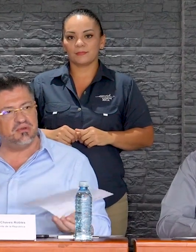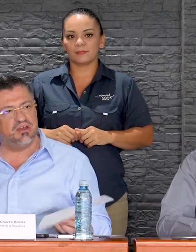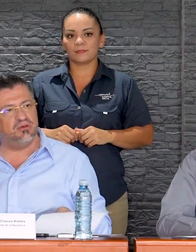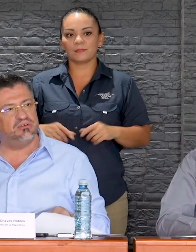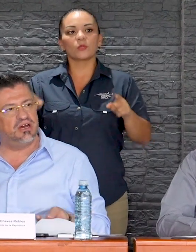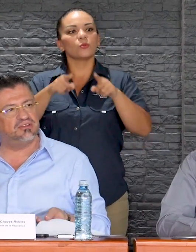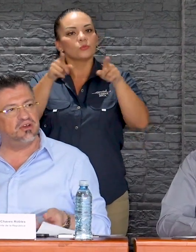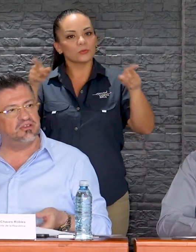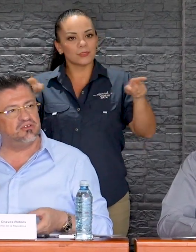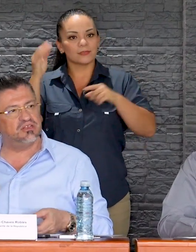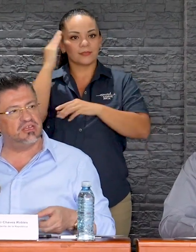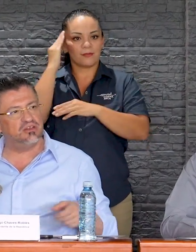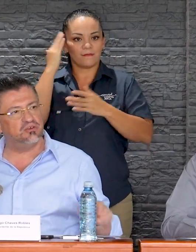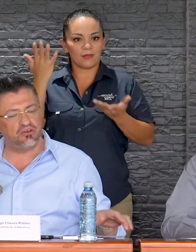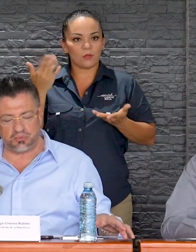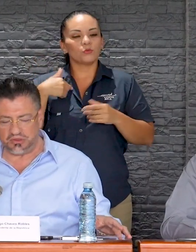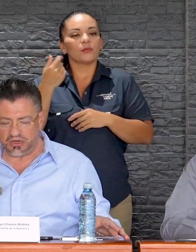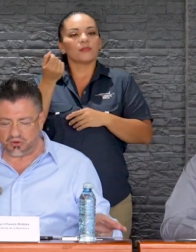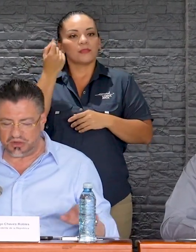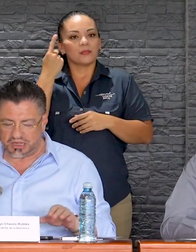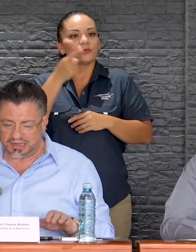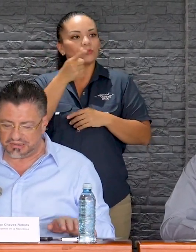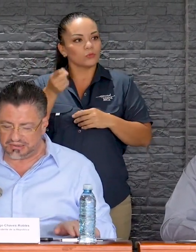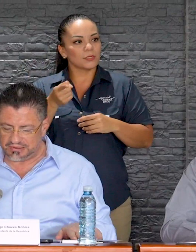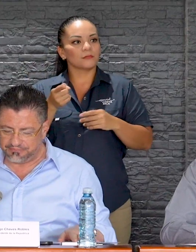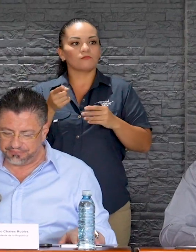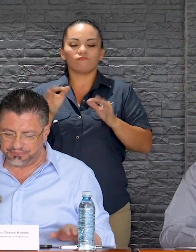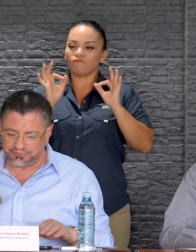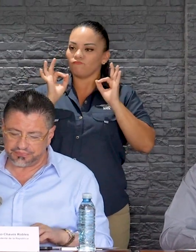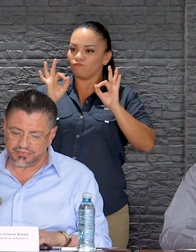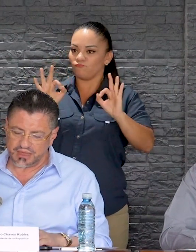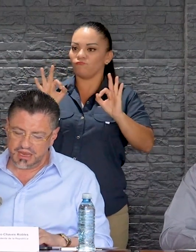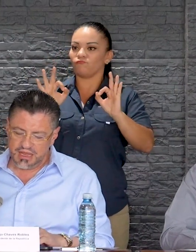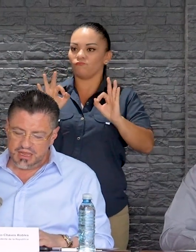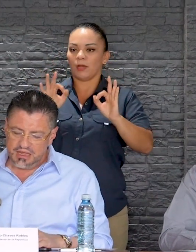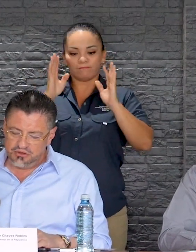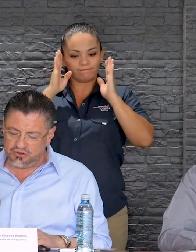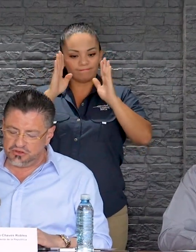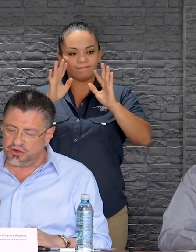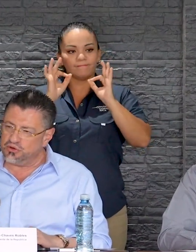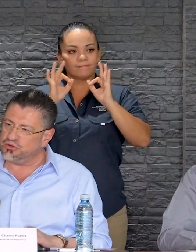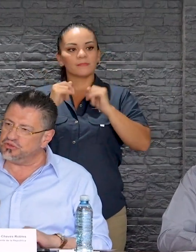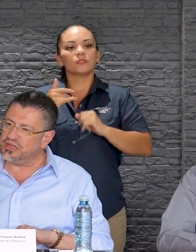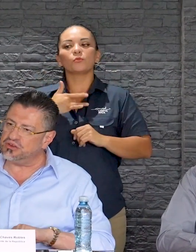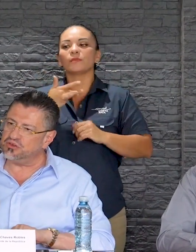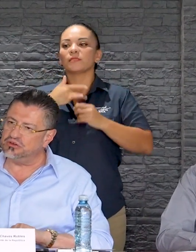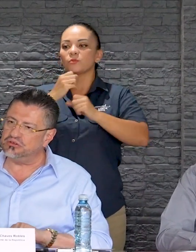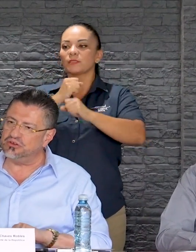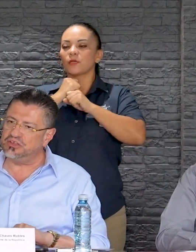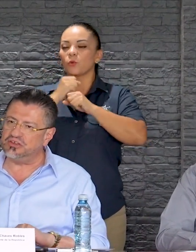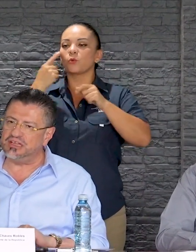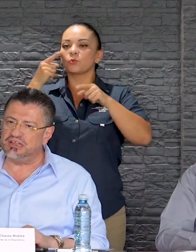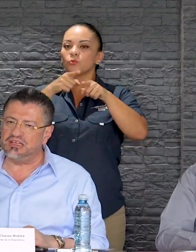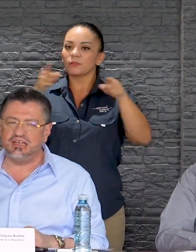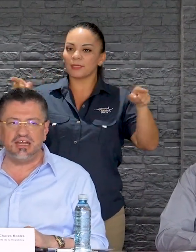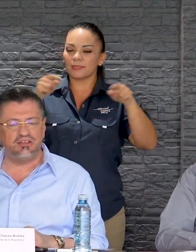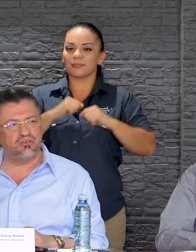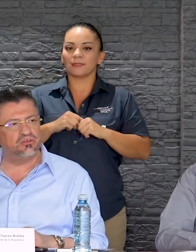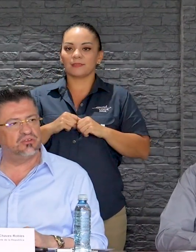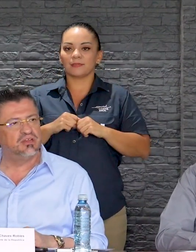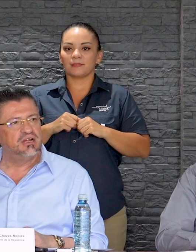Ustedes han sabido, hasta donde yo entiendo, responder con creces. Yo estoy seguro que ustedes son los